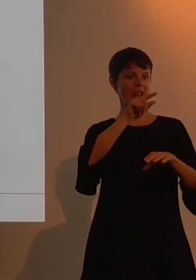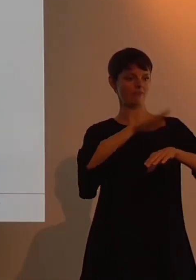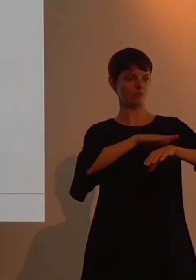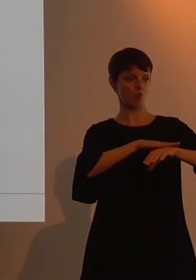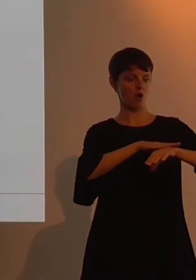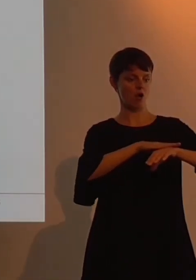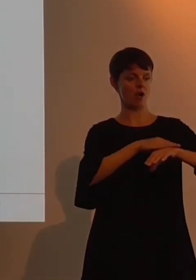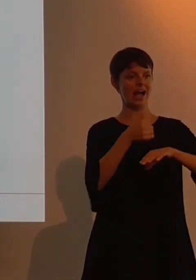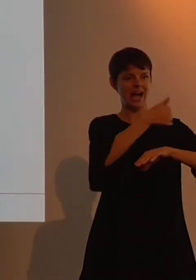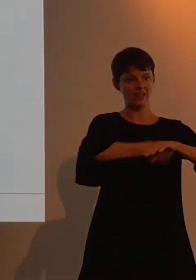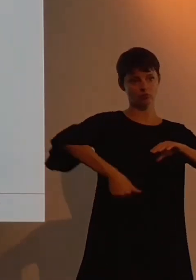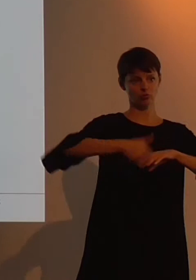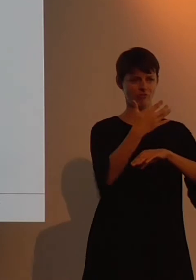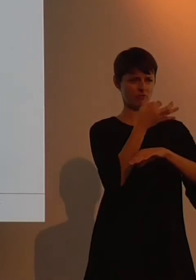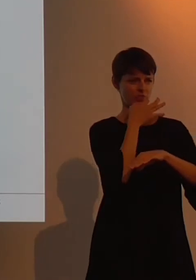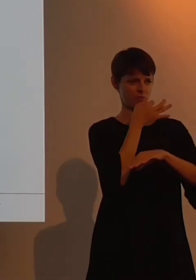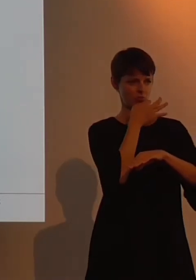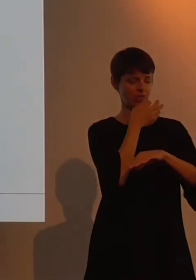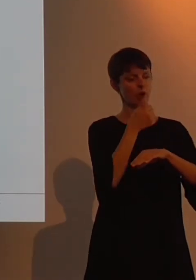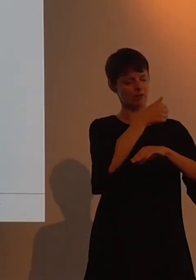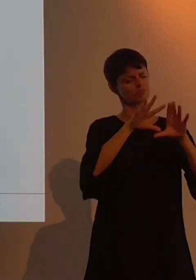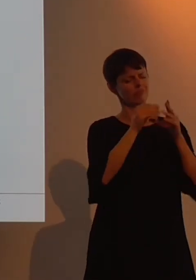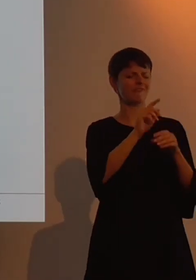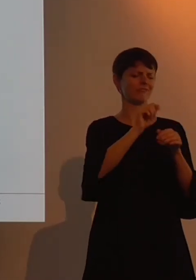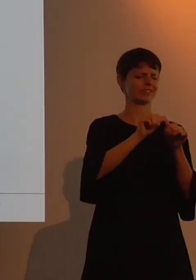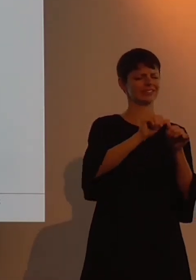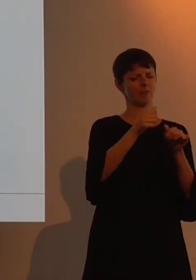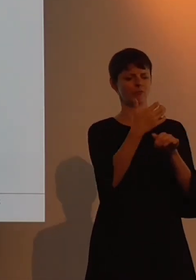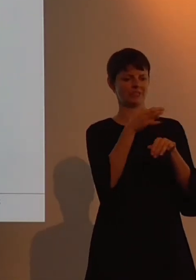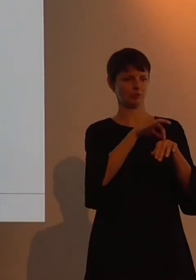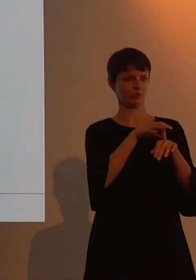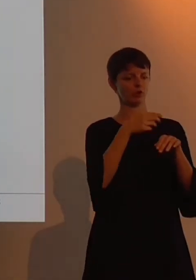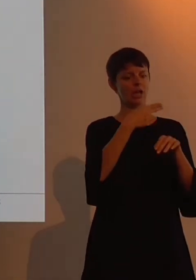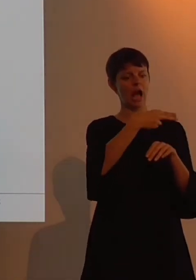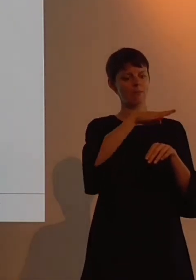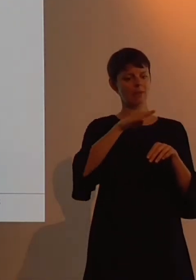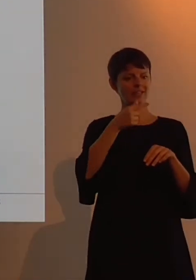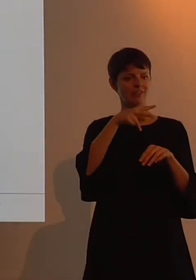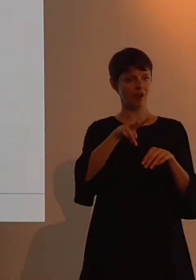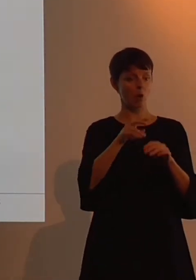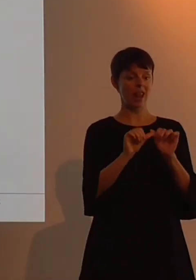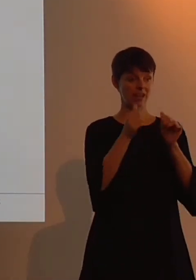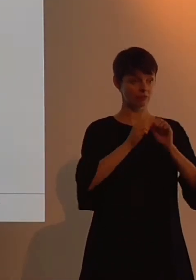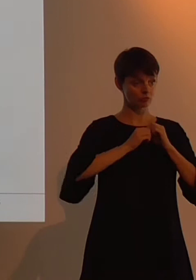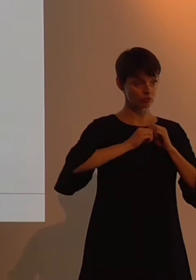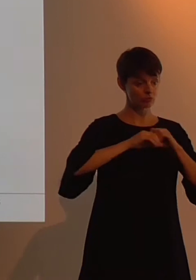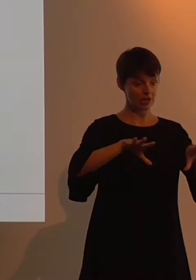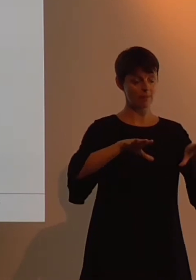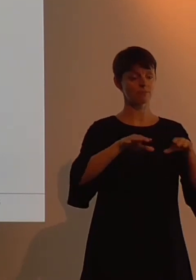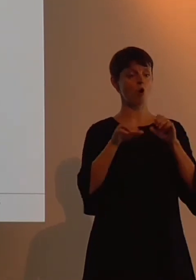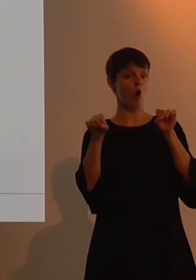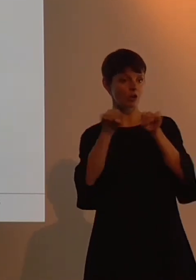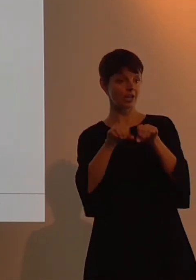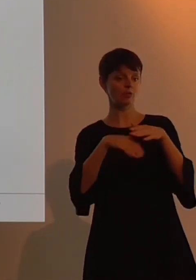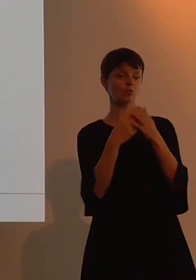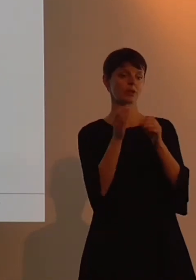eine Stunde Sendezeit eben 50 in der genannten Form umgesetzt wird. Und ich kann Ihnen auch versichern, dass wir TV im Livestream online und in der Mediathek